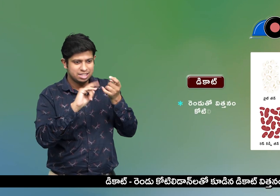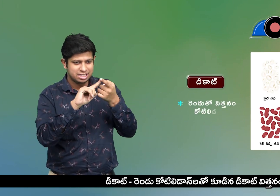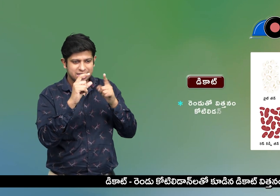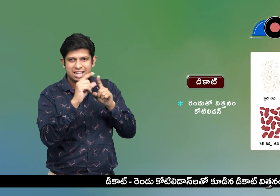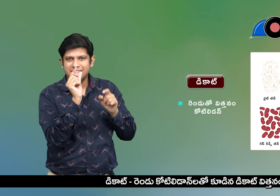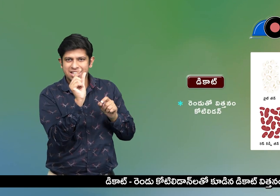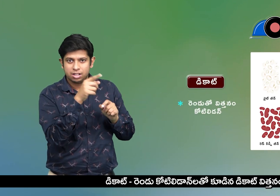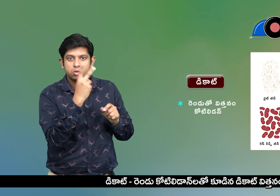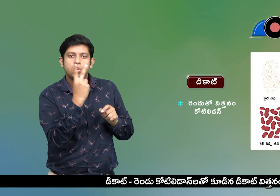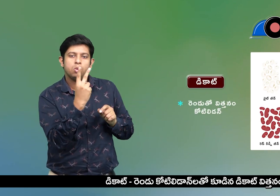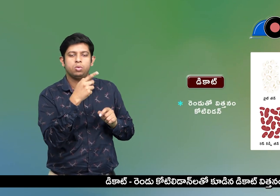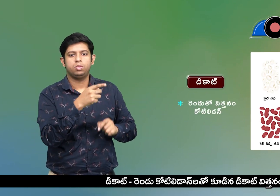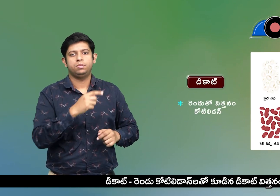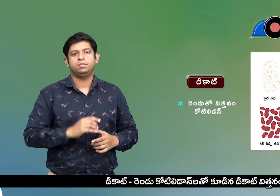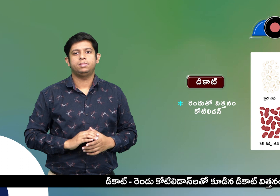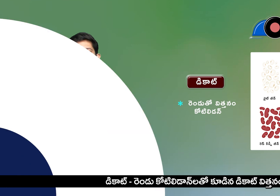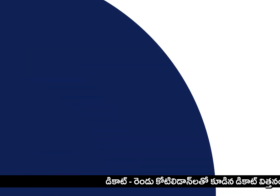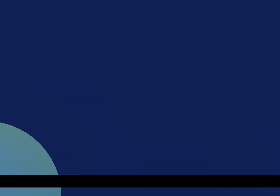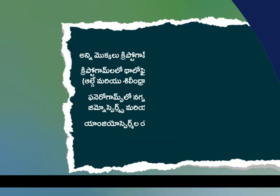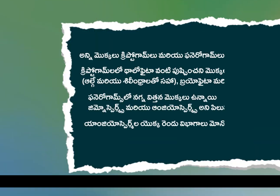కూడిన డికాట్ విత్తనం.